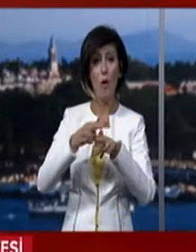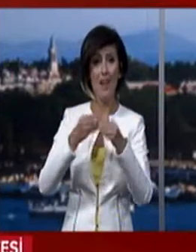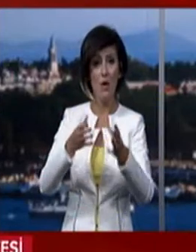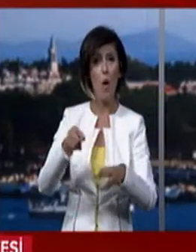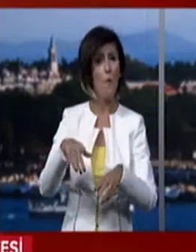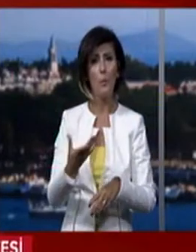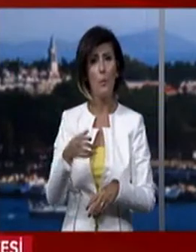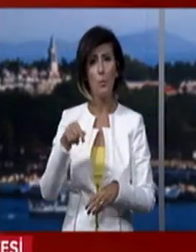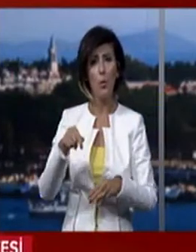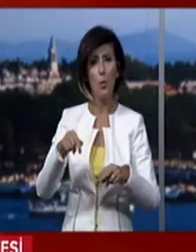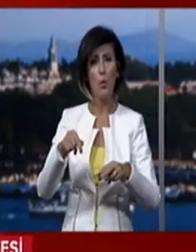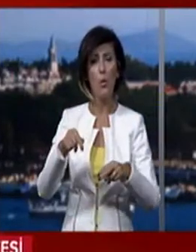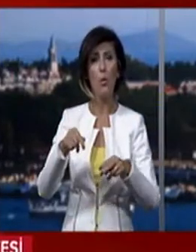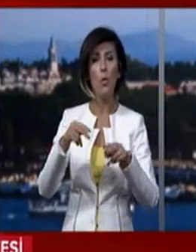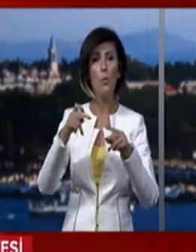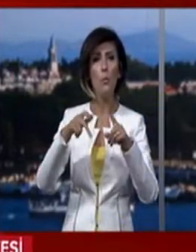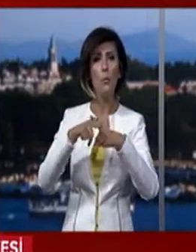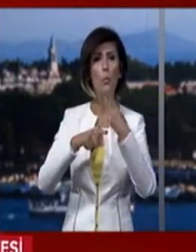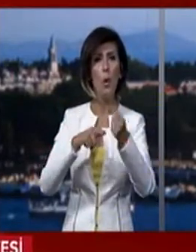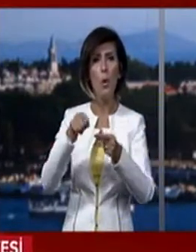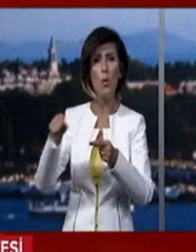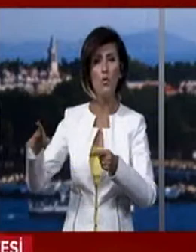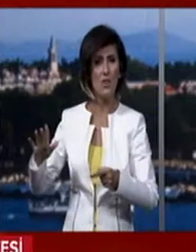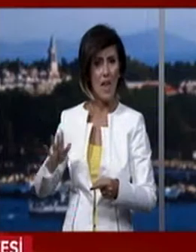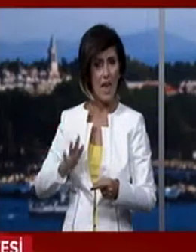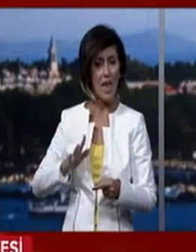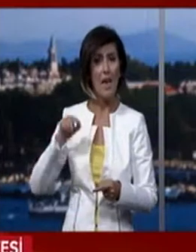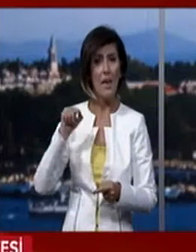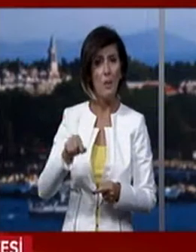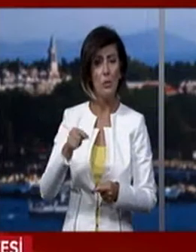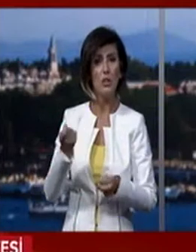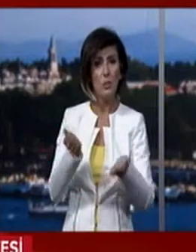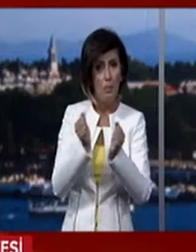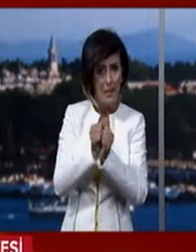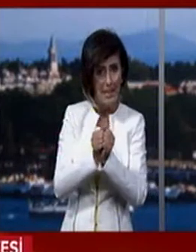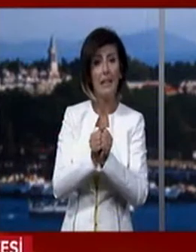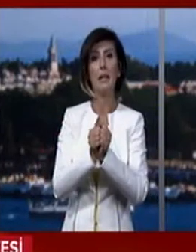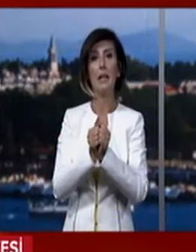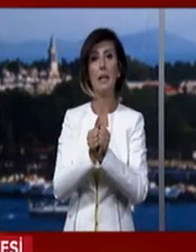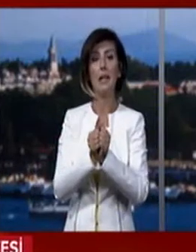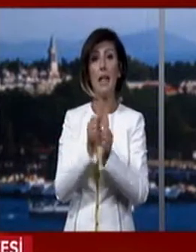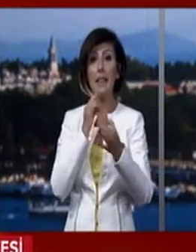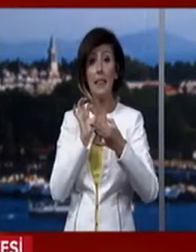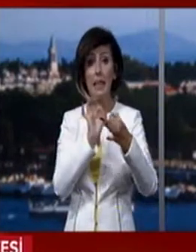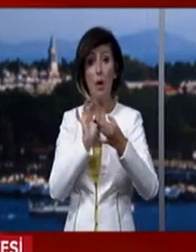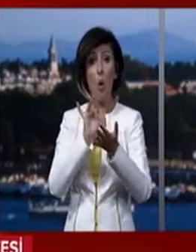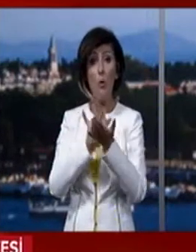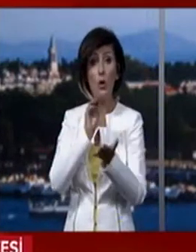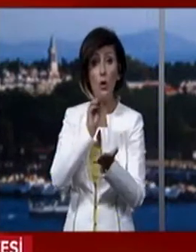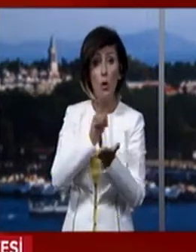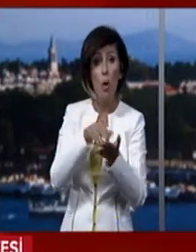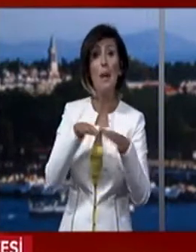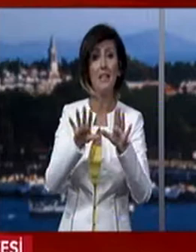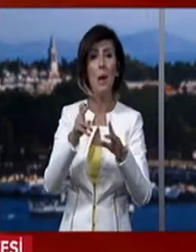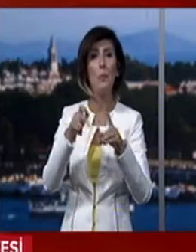konuda özellikle Nabucco projesi konusunda bu işbirliği ve diyalog yeterli olarak ortaya konmadığı için Nabucco projesi ne yazık